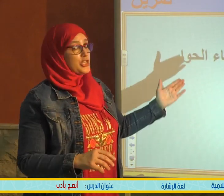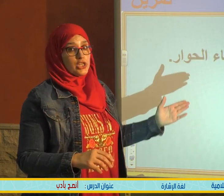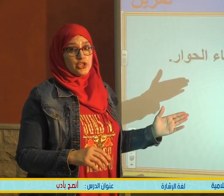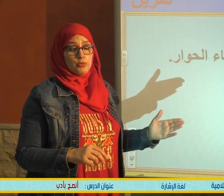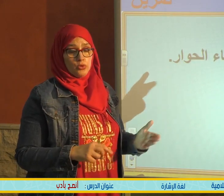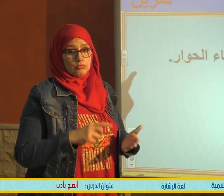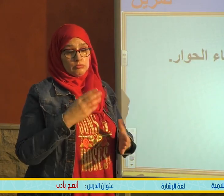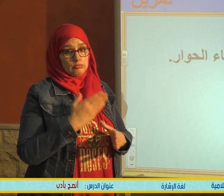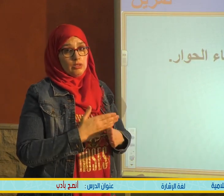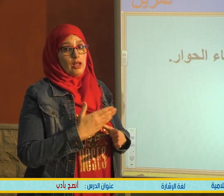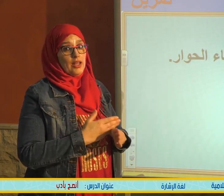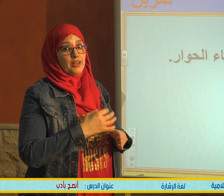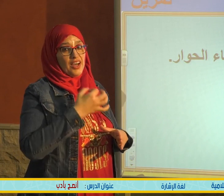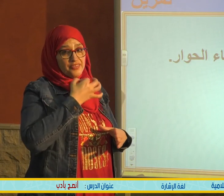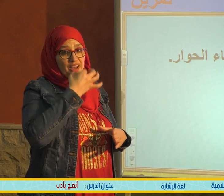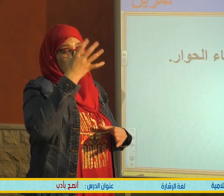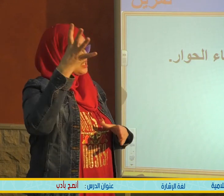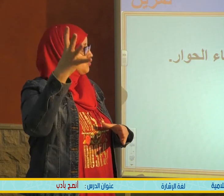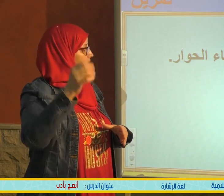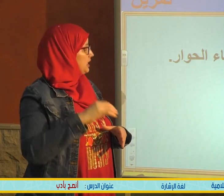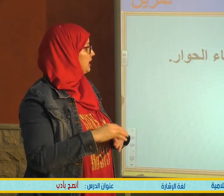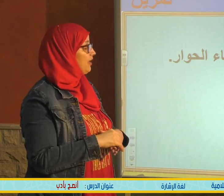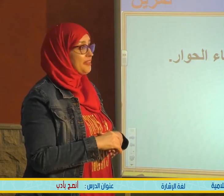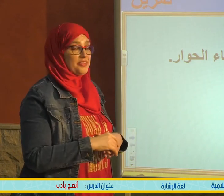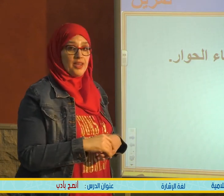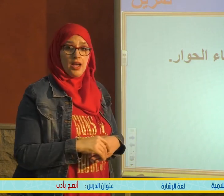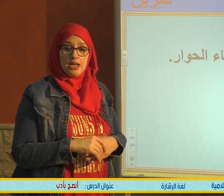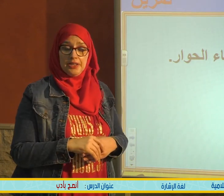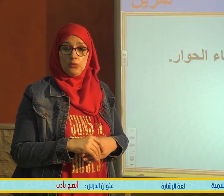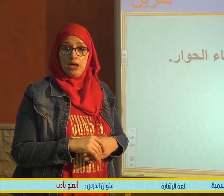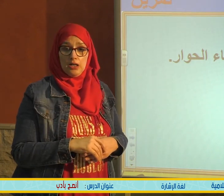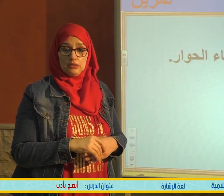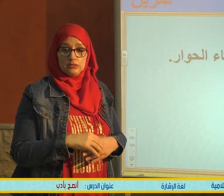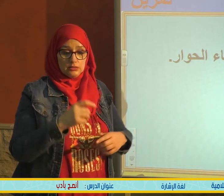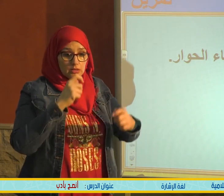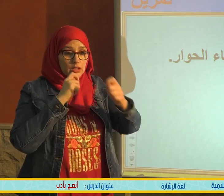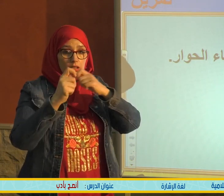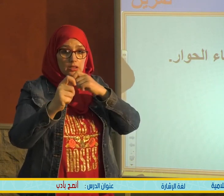يجب أن أرفع صوتي أثناء الحوار.